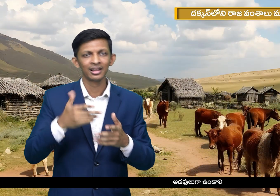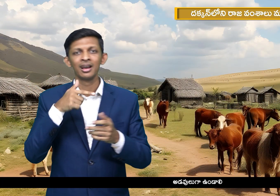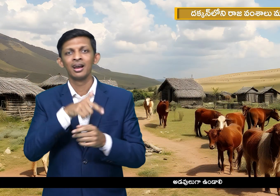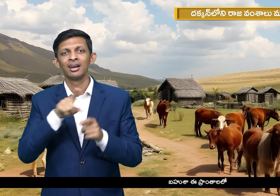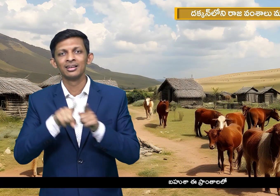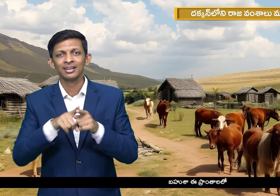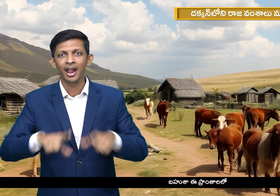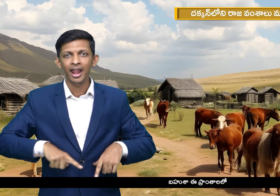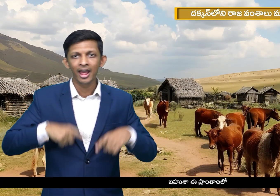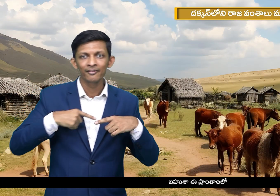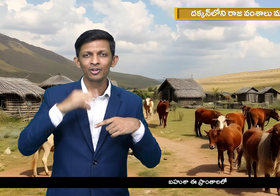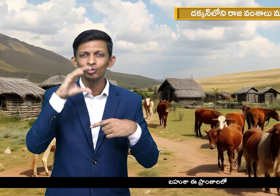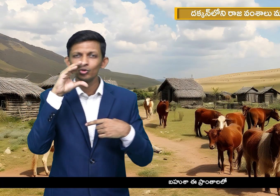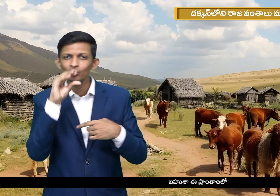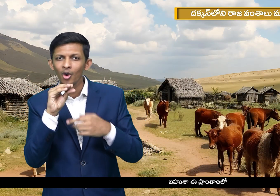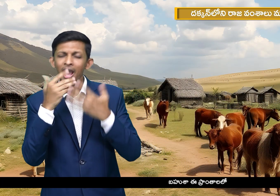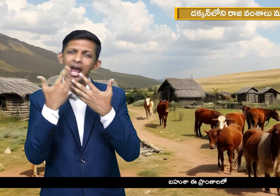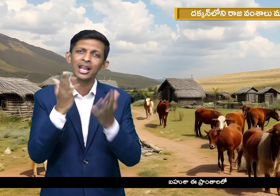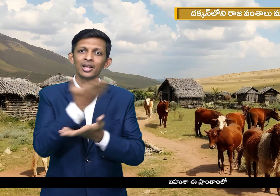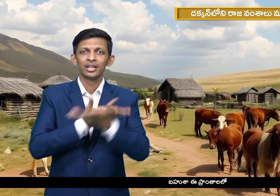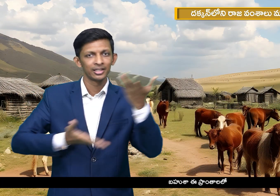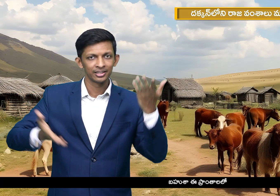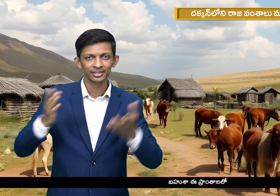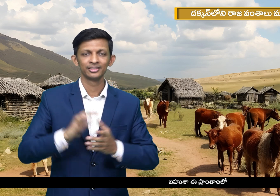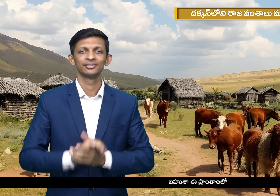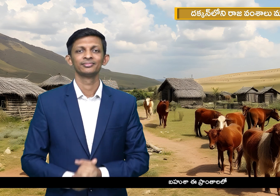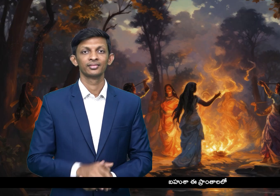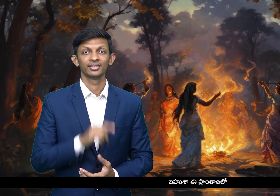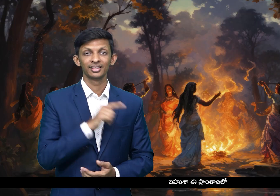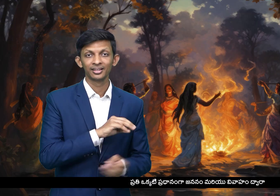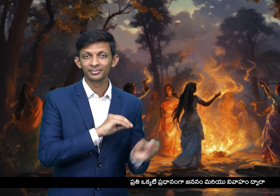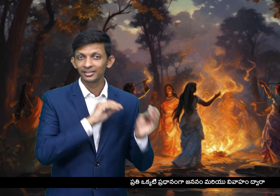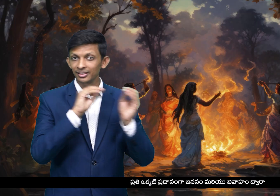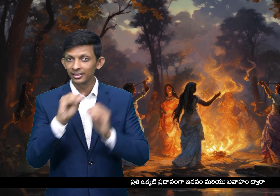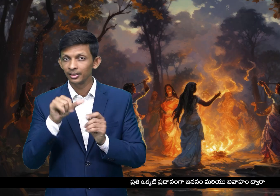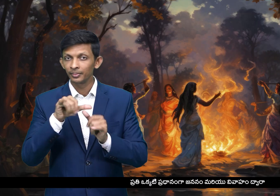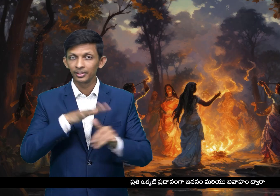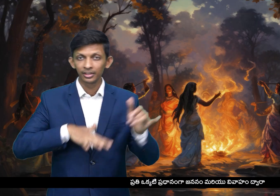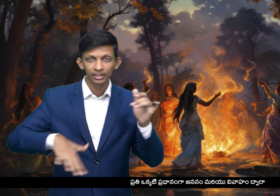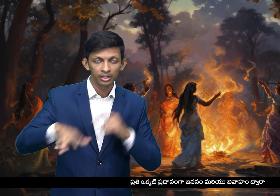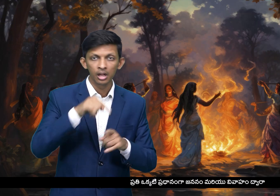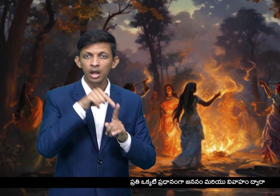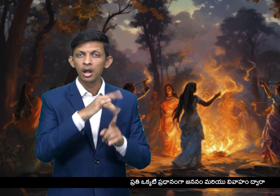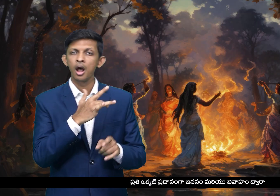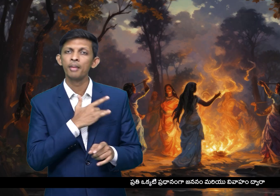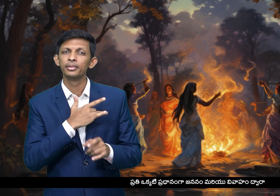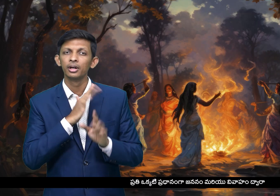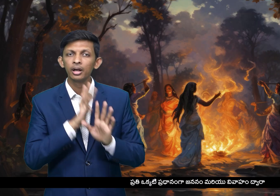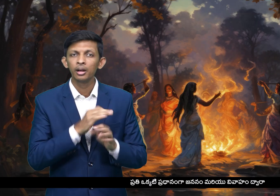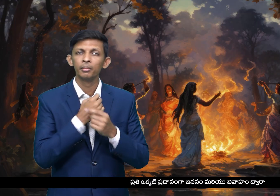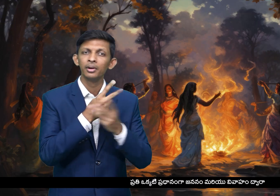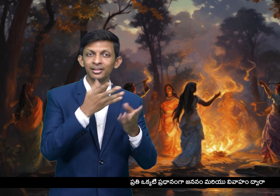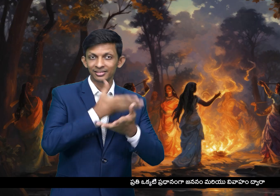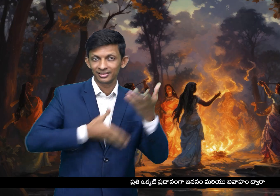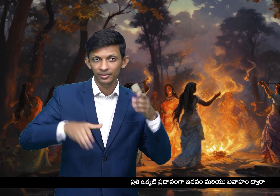అడవులుగా ఉండాలి. బహుశా ఈ ప్రాంతాలలో ప్రతి ఒక్కటి ప్రధానంగా జననం